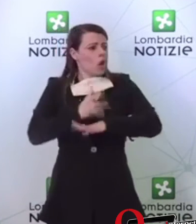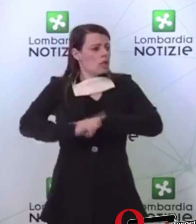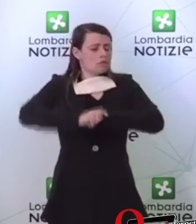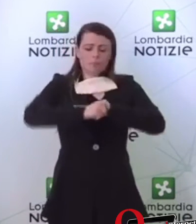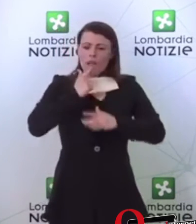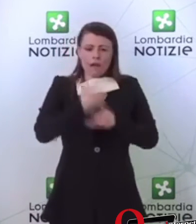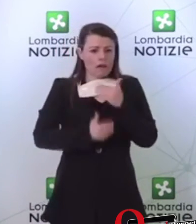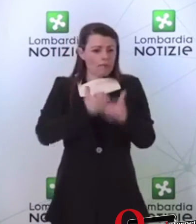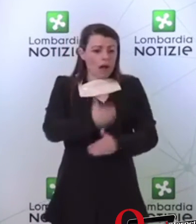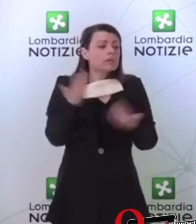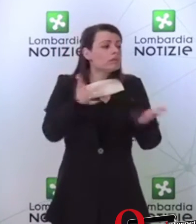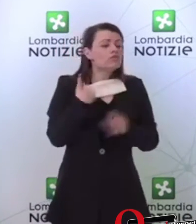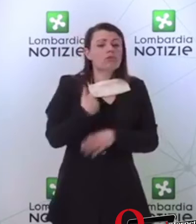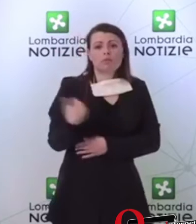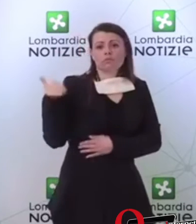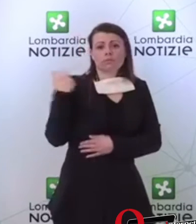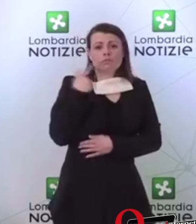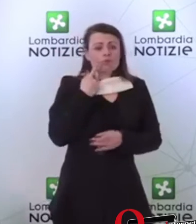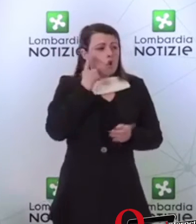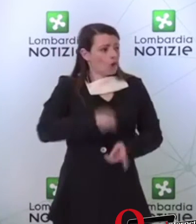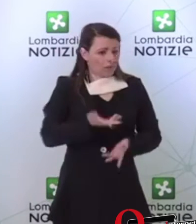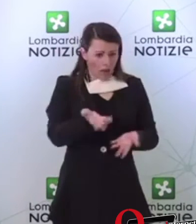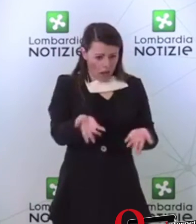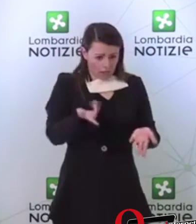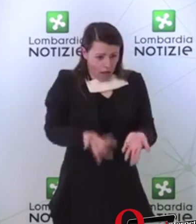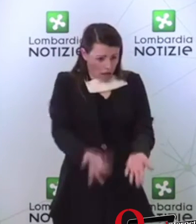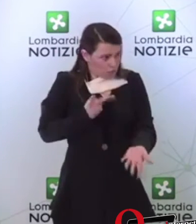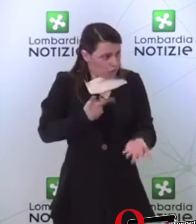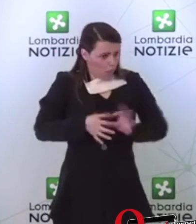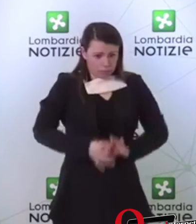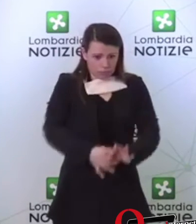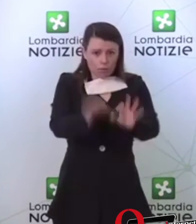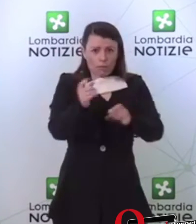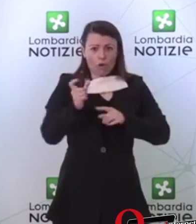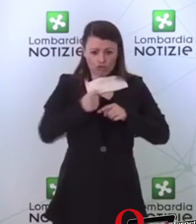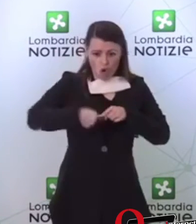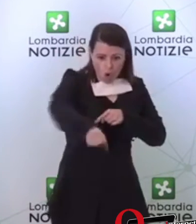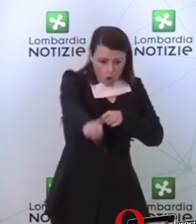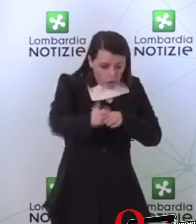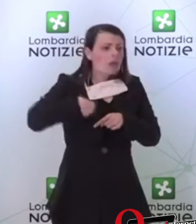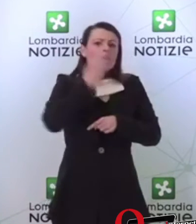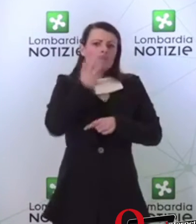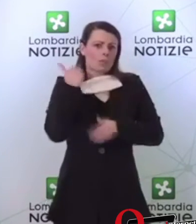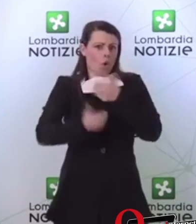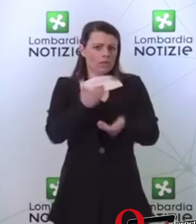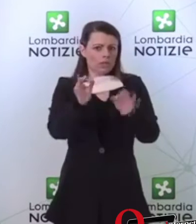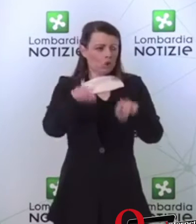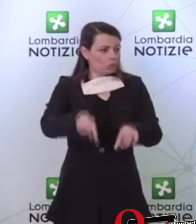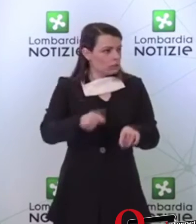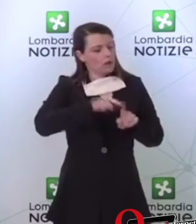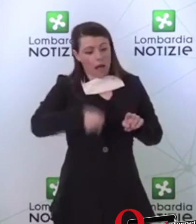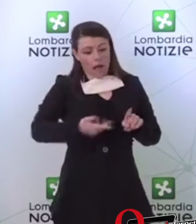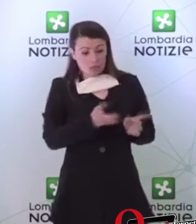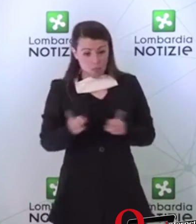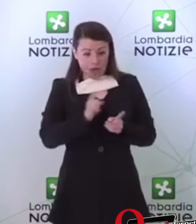abbiamo inserito nell'ordinanza che è ancora in vigore in questi giorni e che sarà valida fino al 4